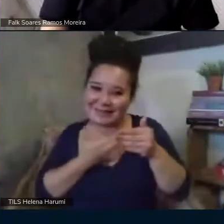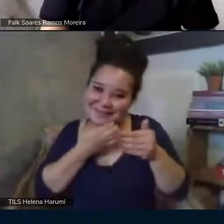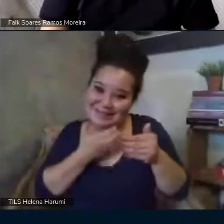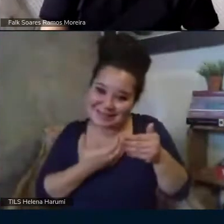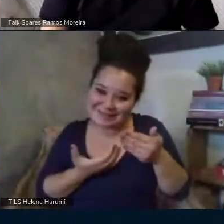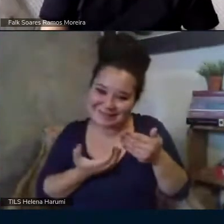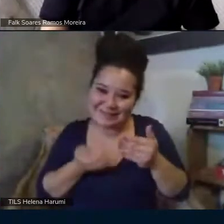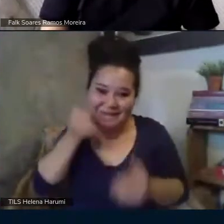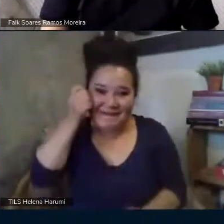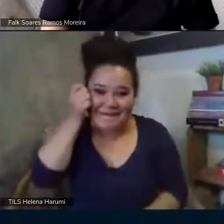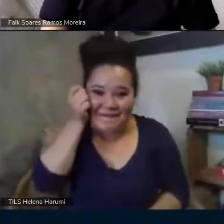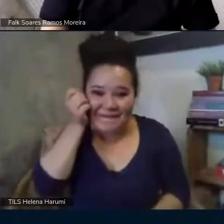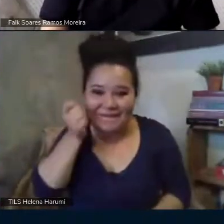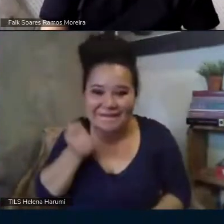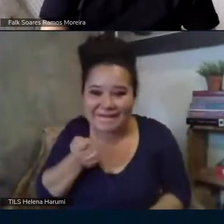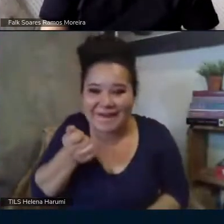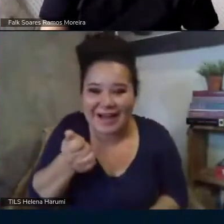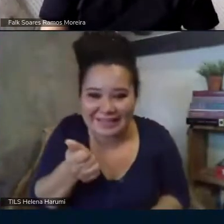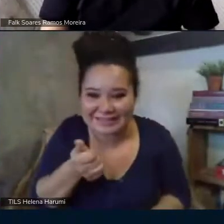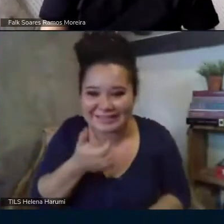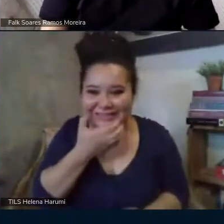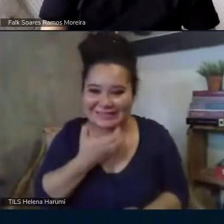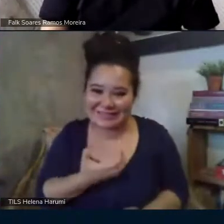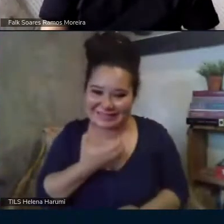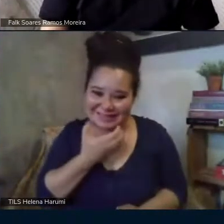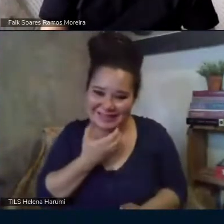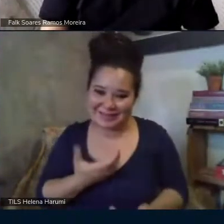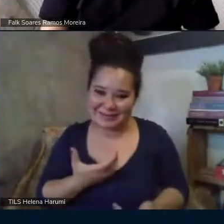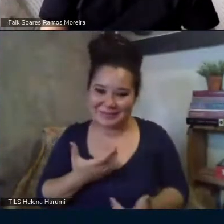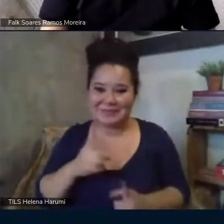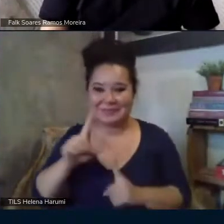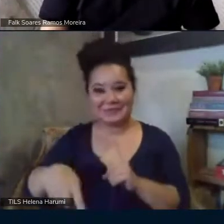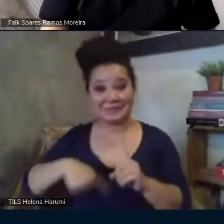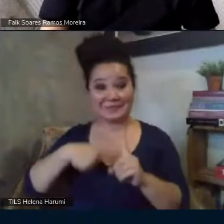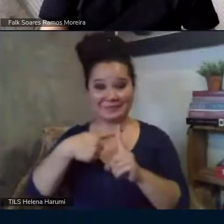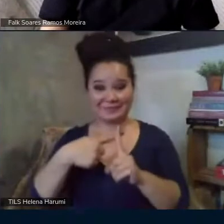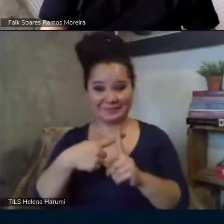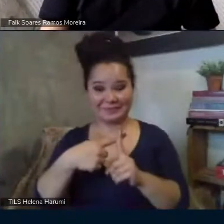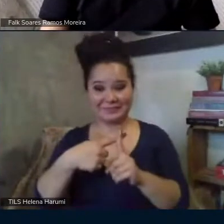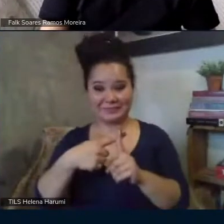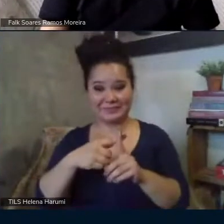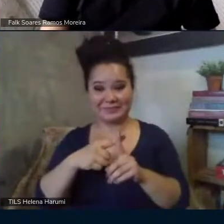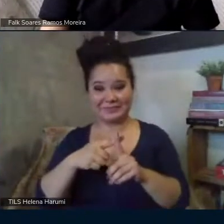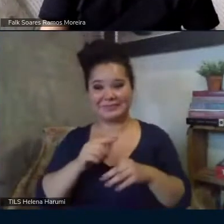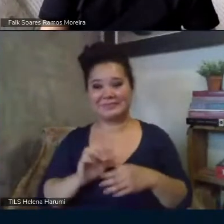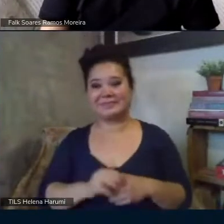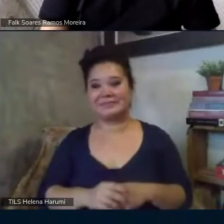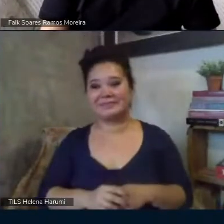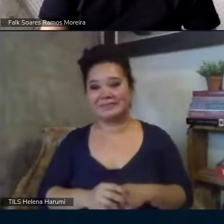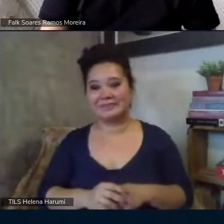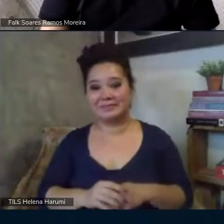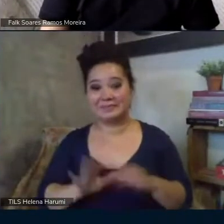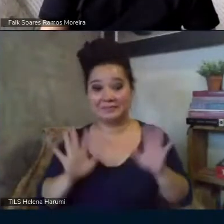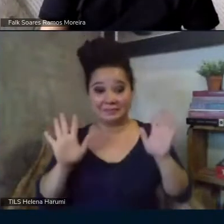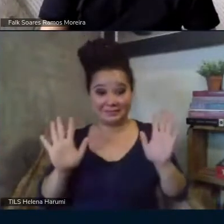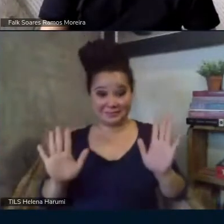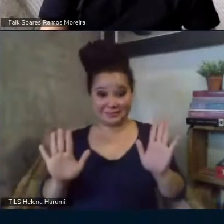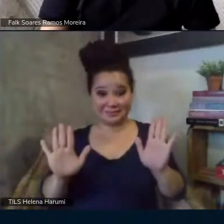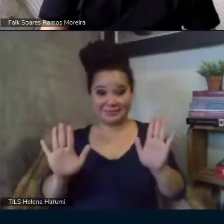um, mais um, nas nossas vidas. No entanto, o